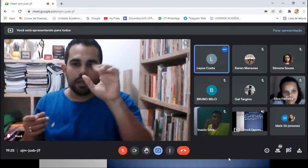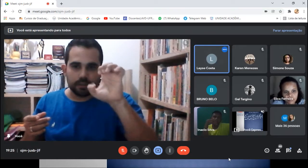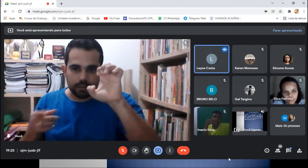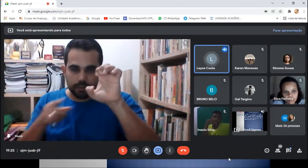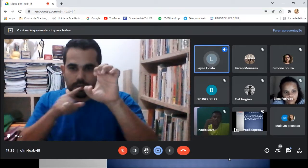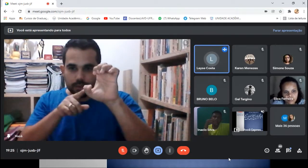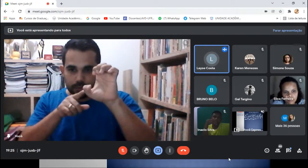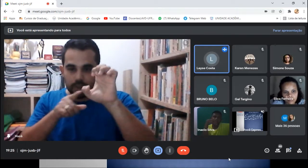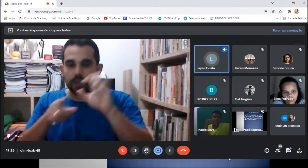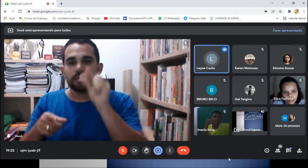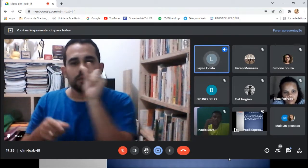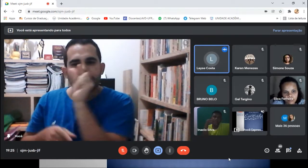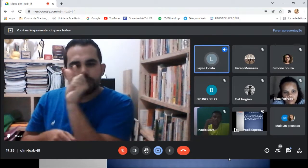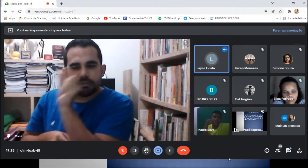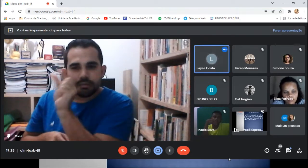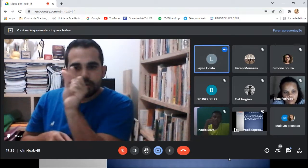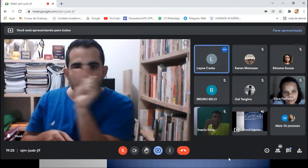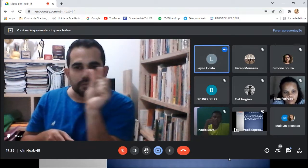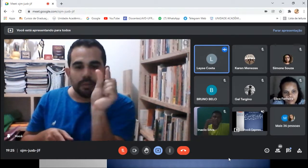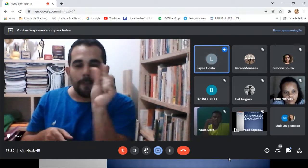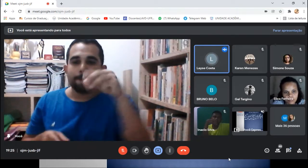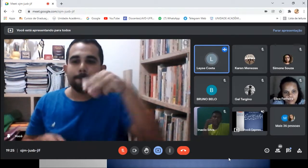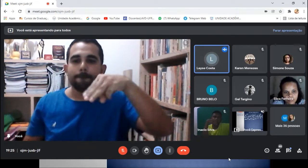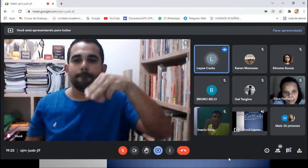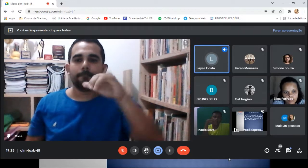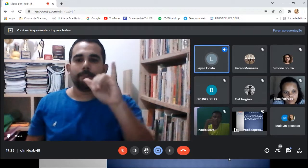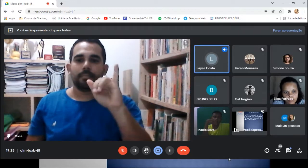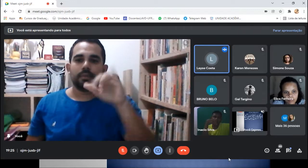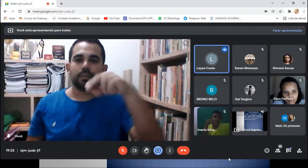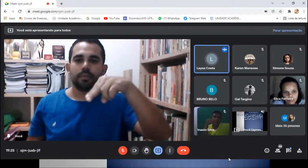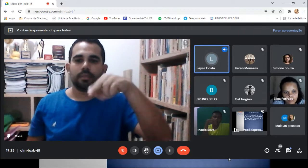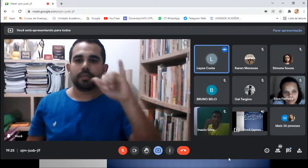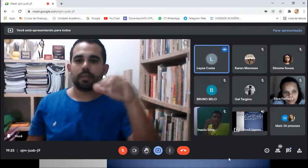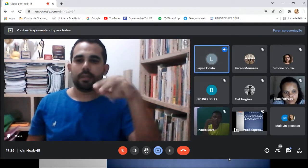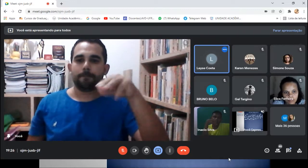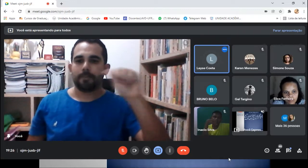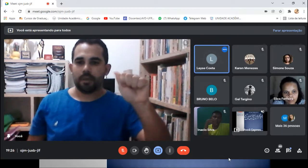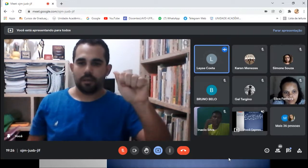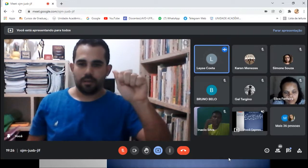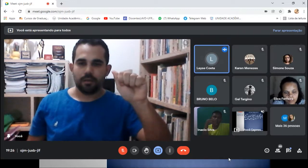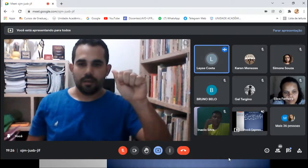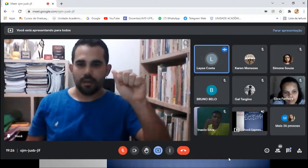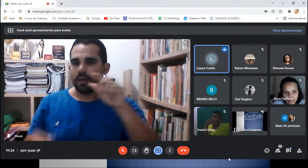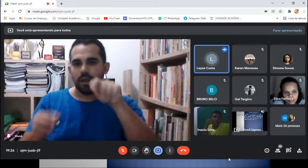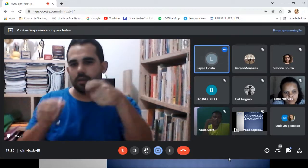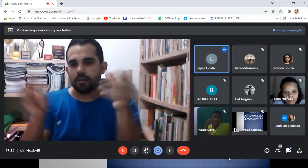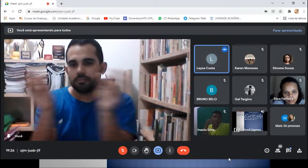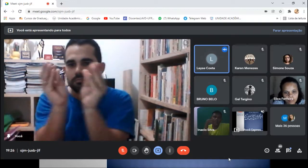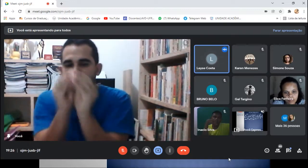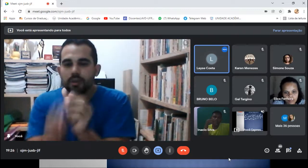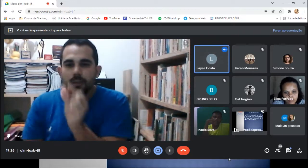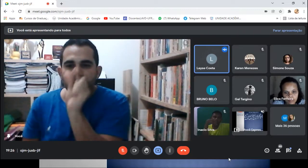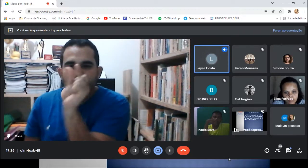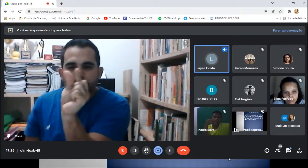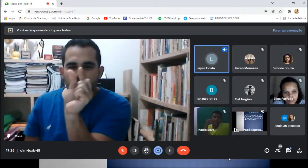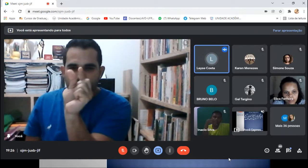são essas unidades, né? São unidades mínimas, assim como os fonemas, são unidades,